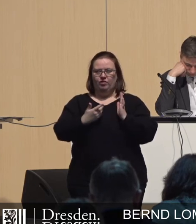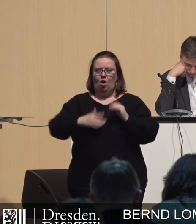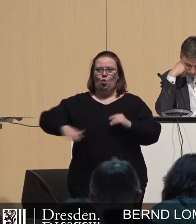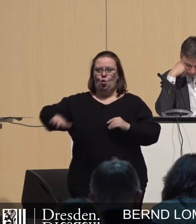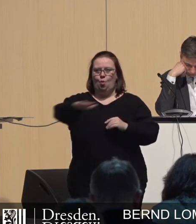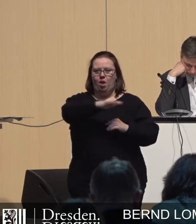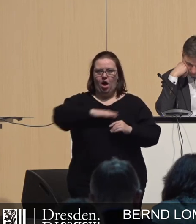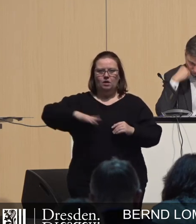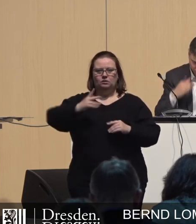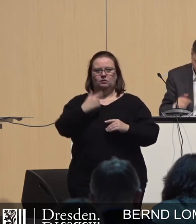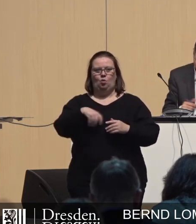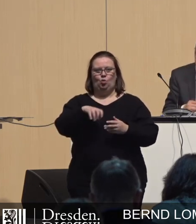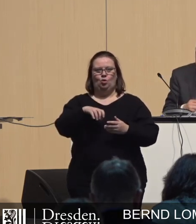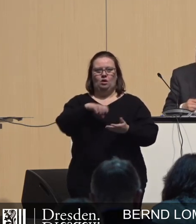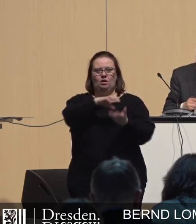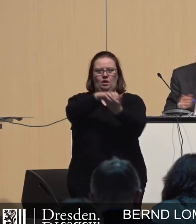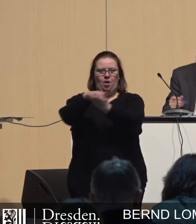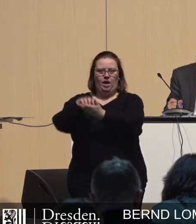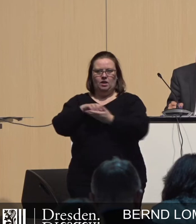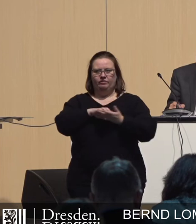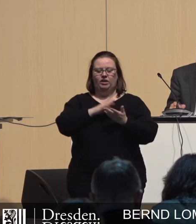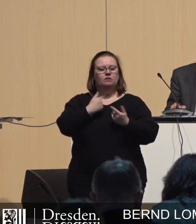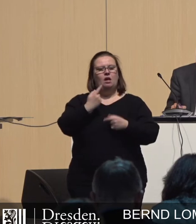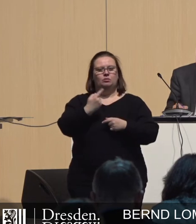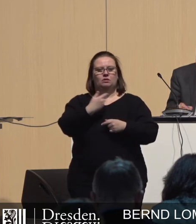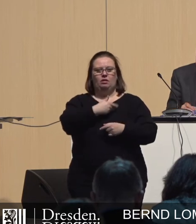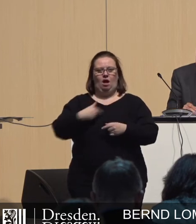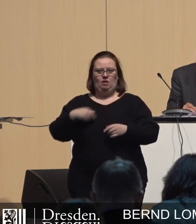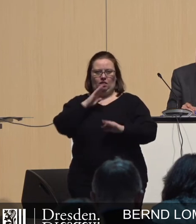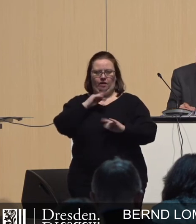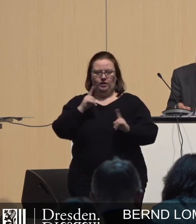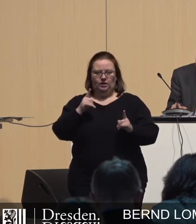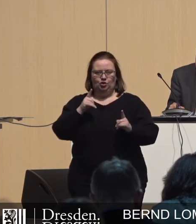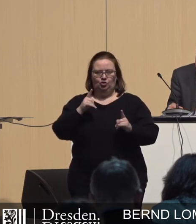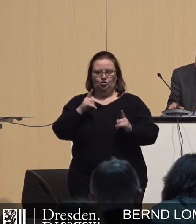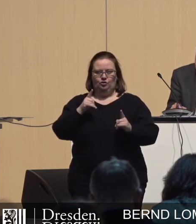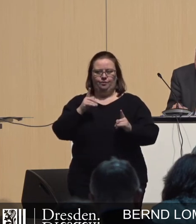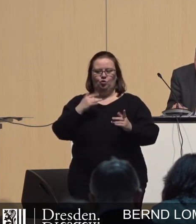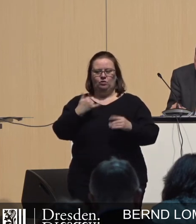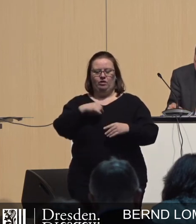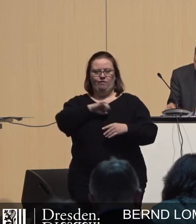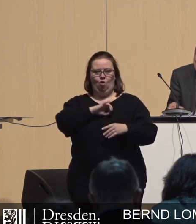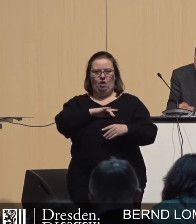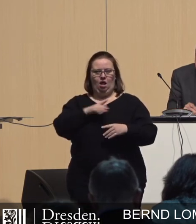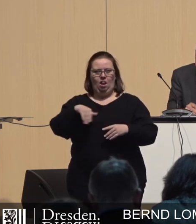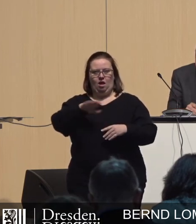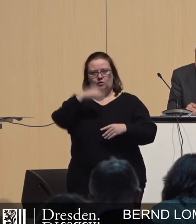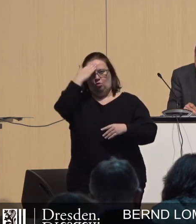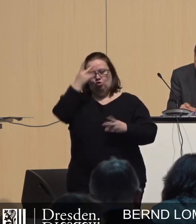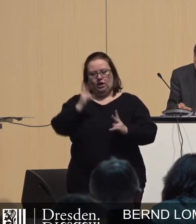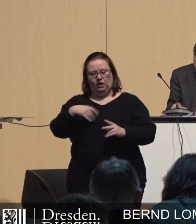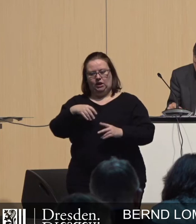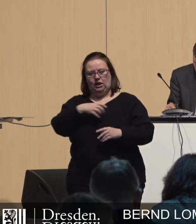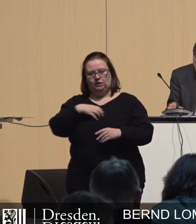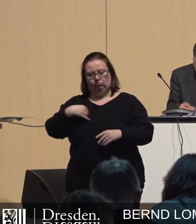Umland, sprich die Gemeinden, hiervon nicht nachteilig betroffen worden sind. Und der Vorteil, den die Landeshauptstadt Dresden auf der